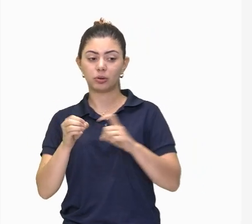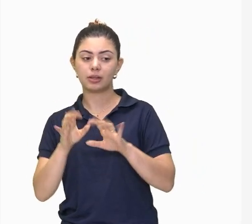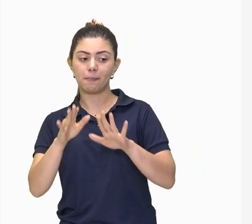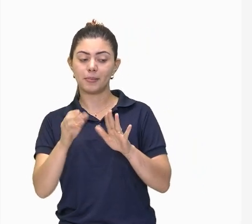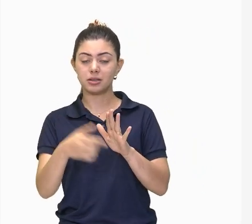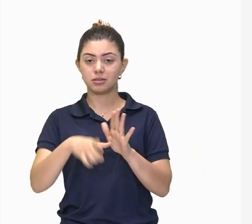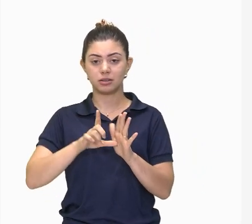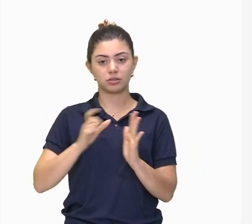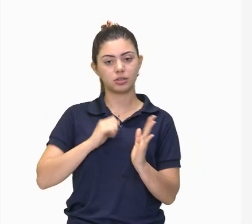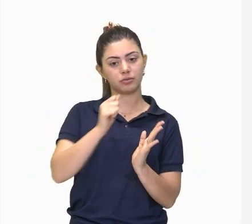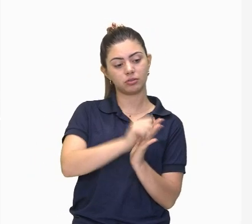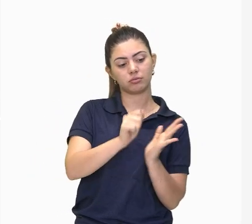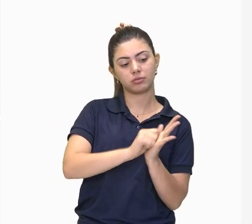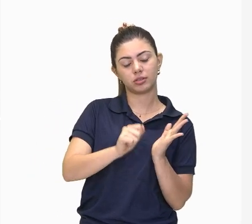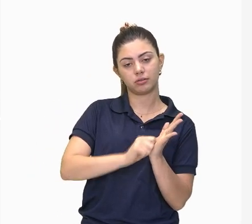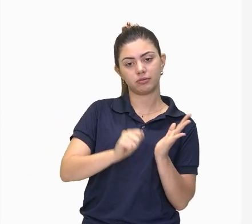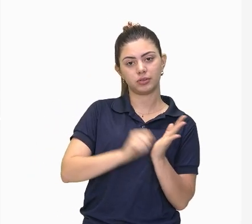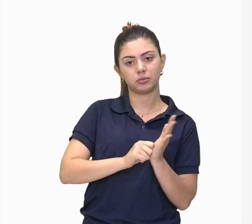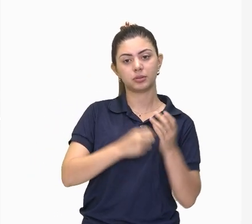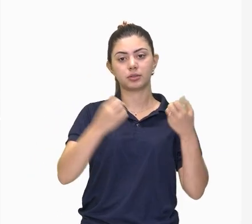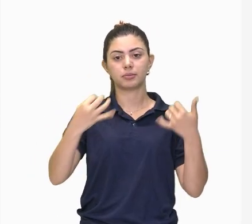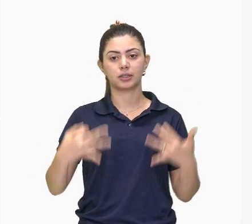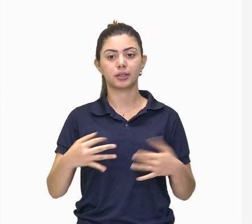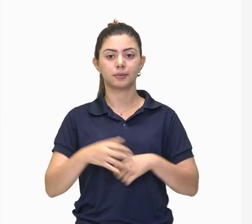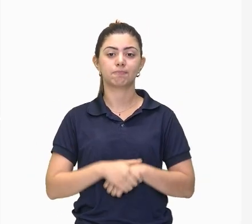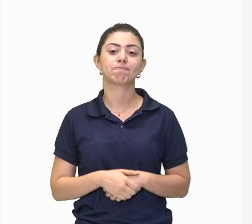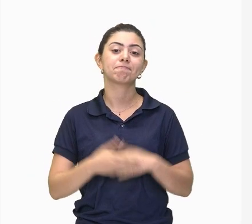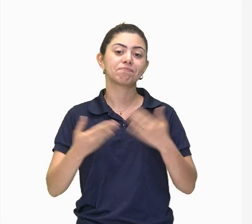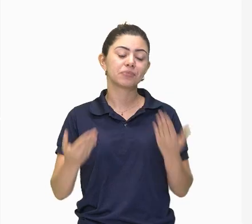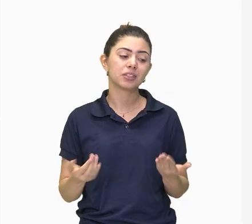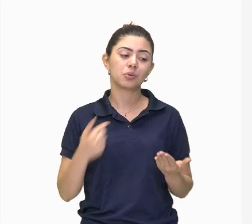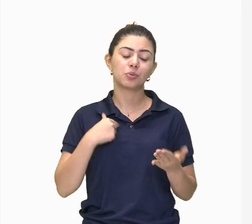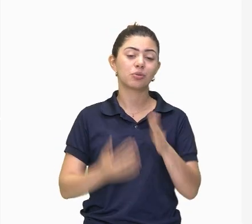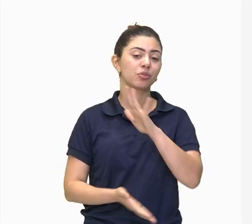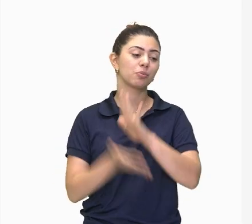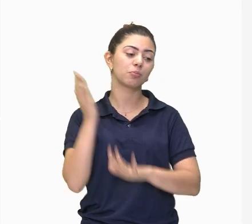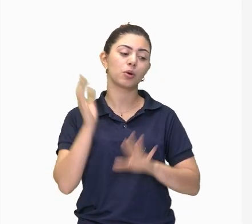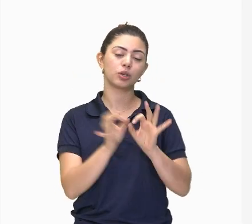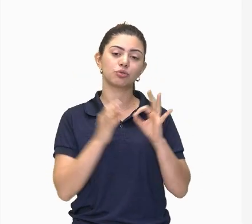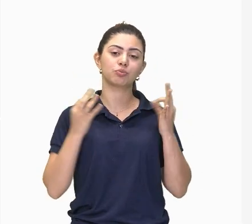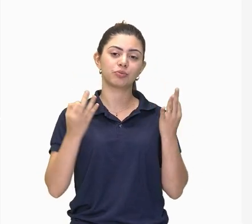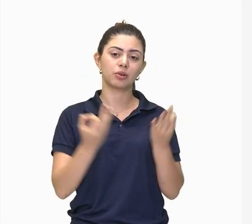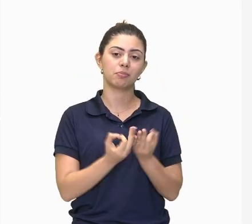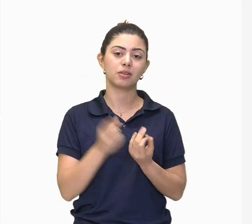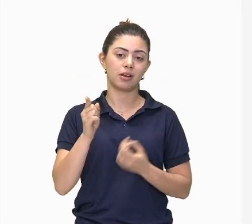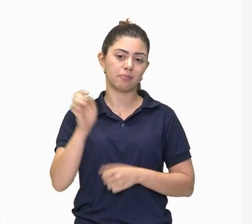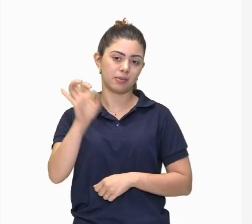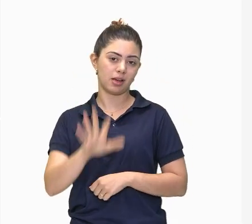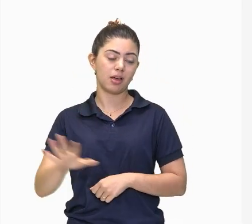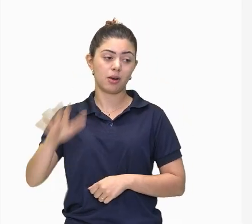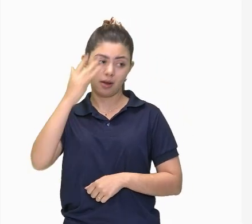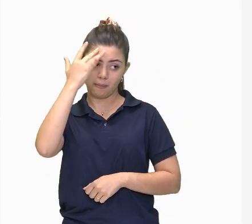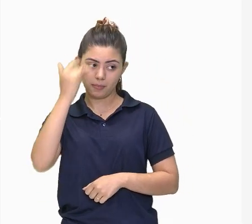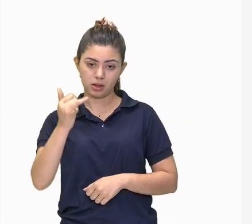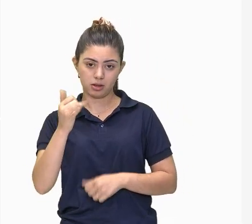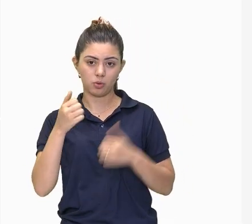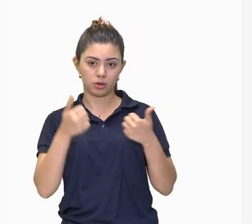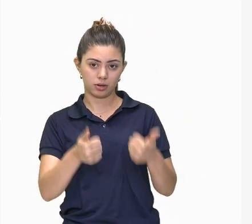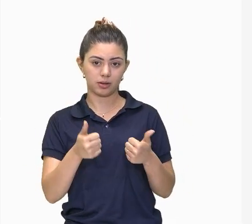aos brasileiros na qual ele dizia: resolvo partir com a minha família para a Europa